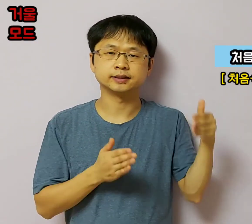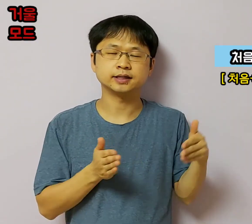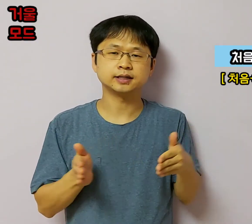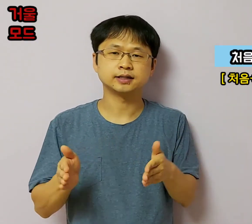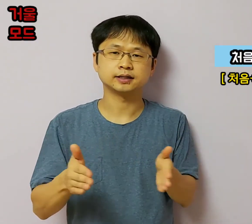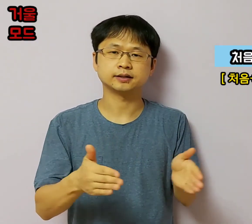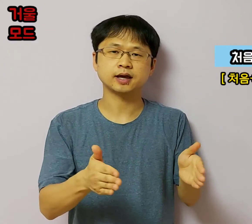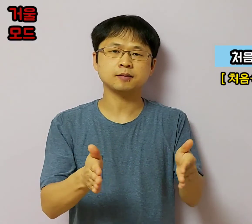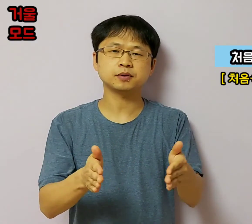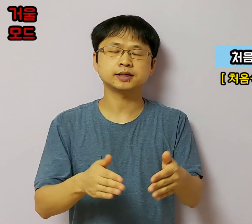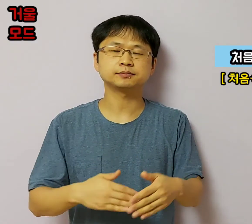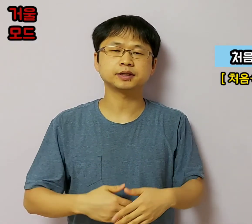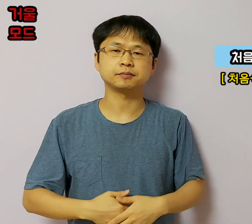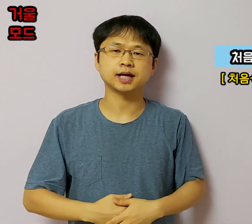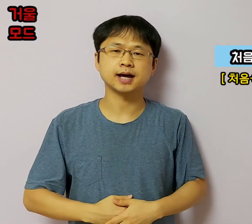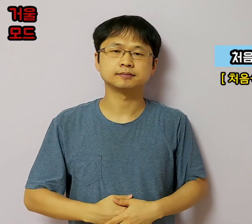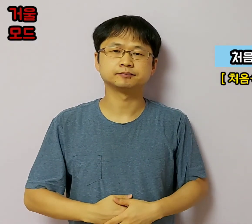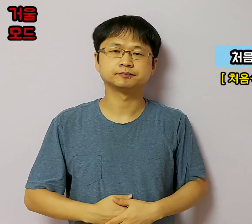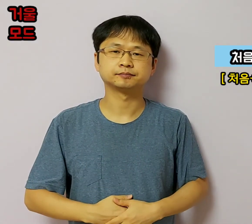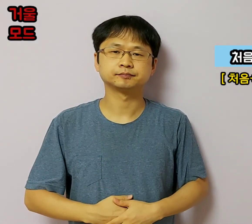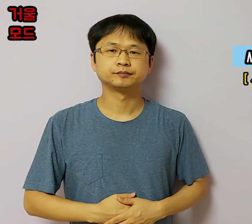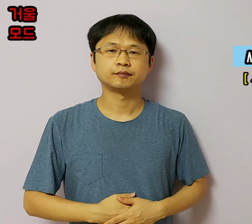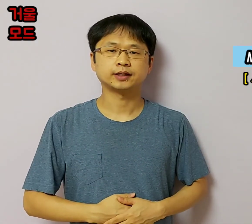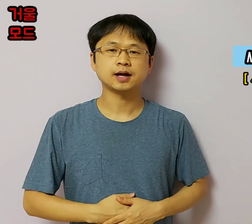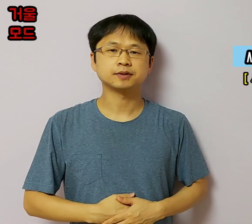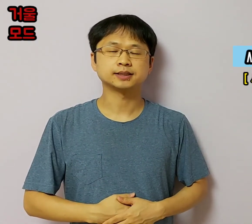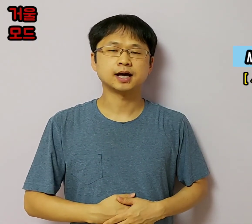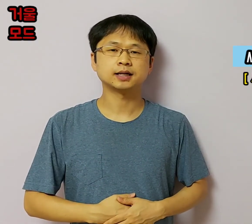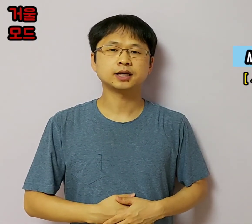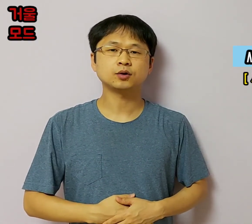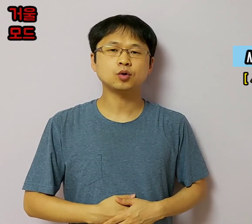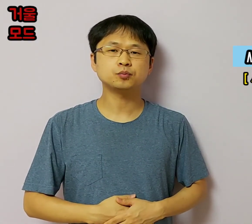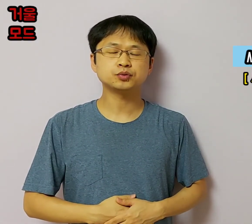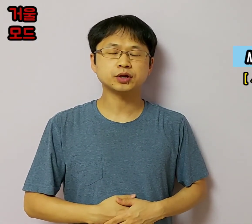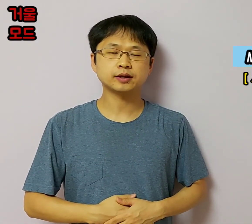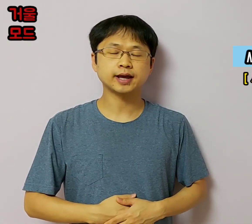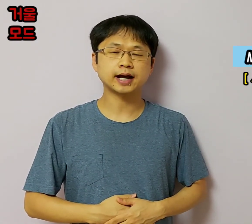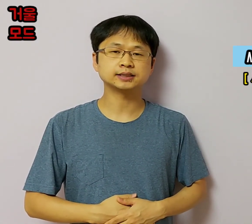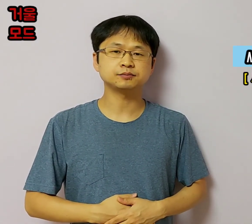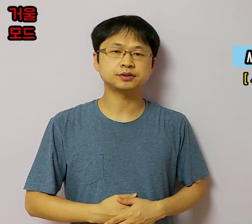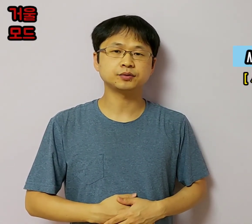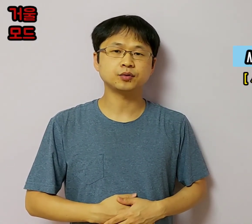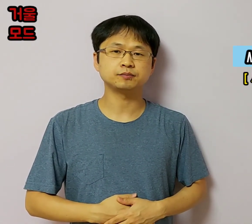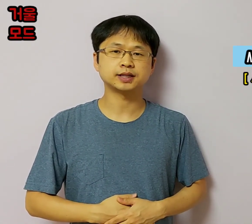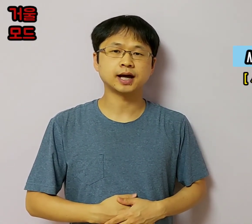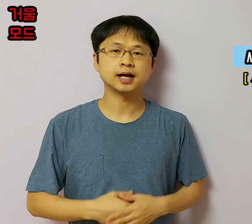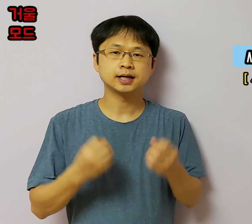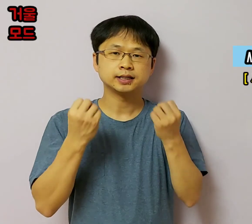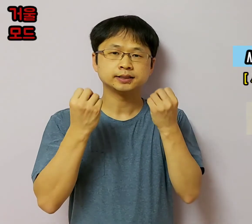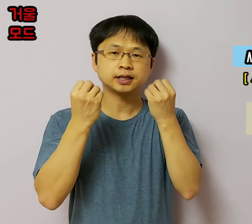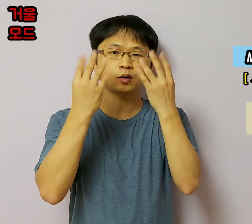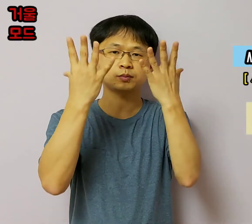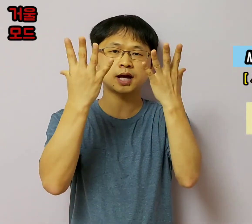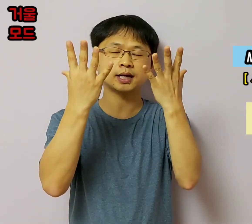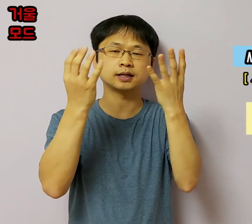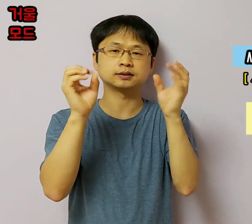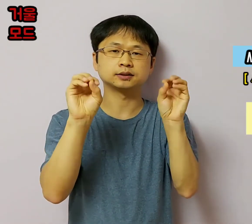길 이렇게 표현하시면 됩니다. 네, 다음 가사 새로운 풍경에 가슴이 뛰고입니다. 새롭다라는